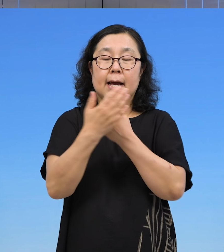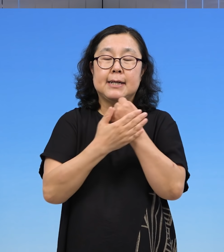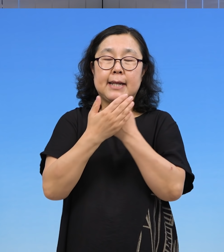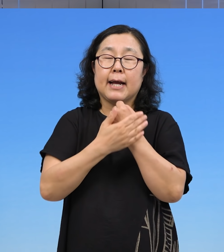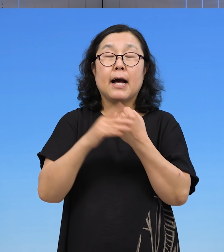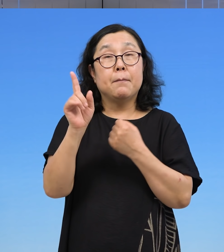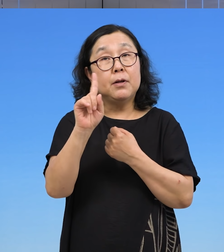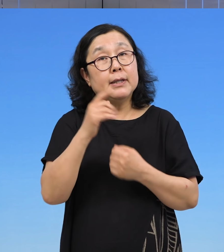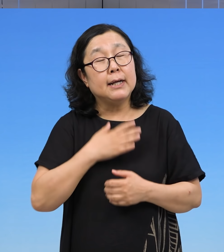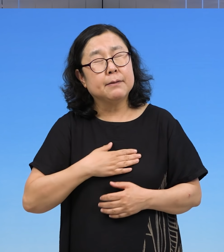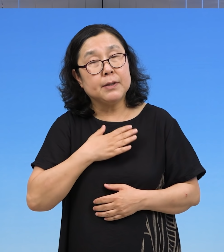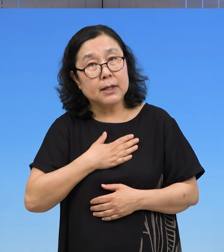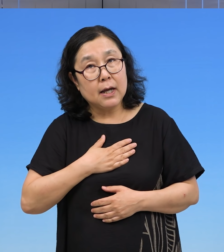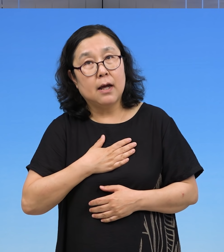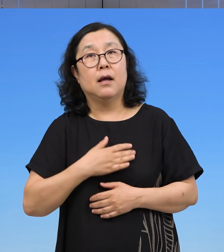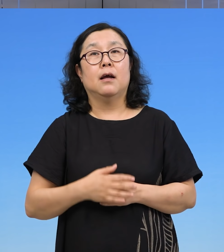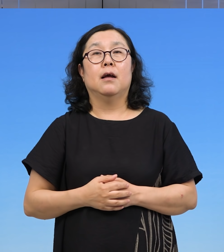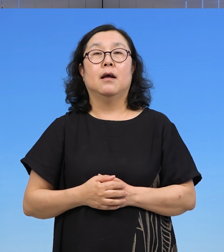은혜가 뭔지 아세요?